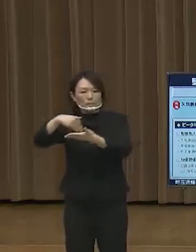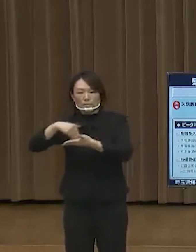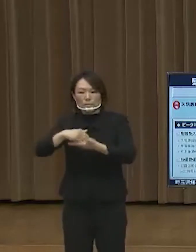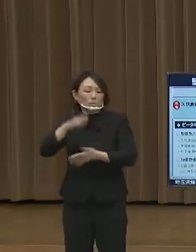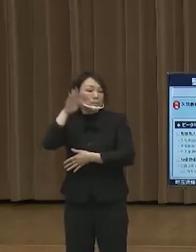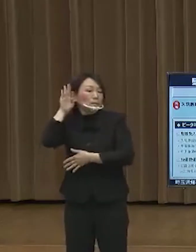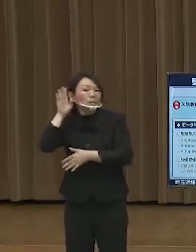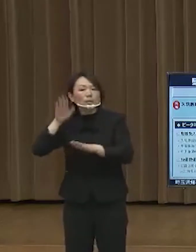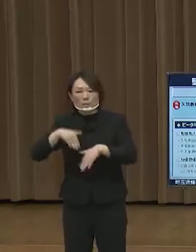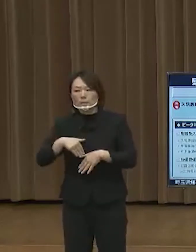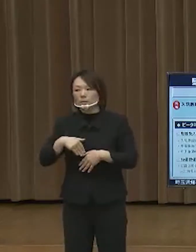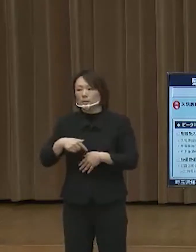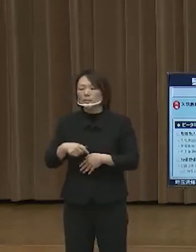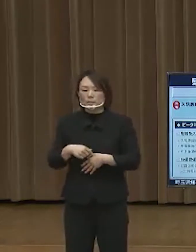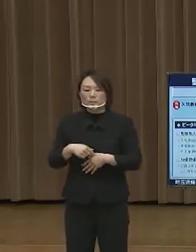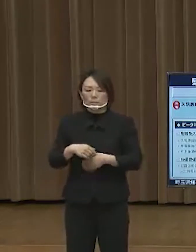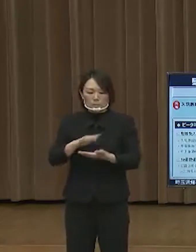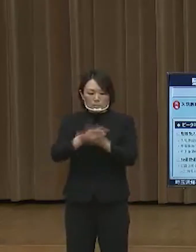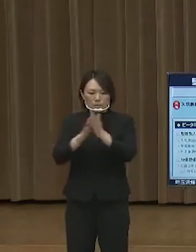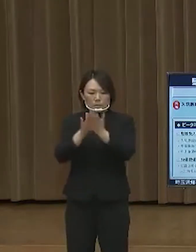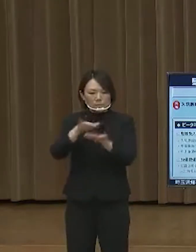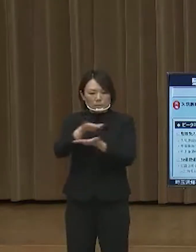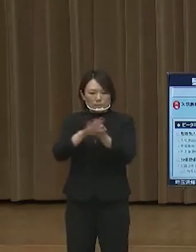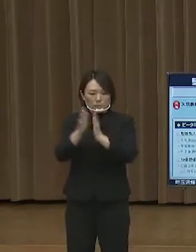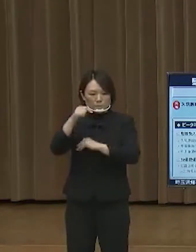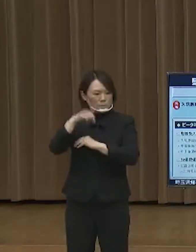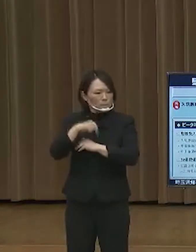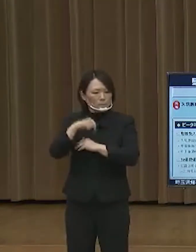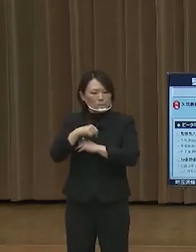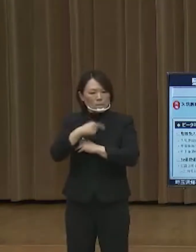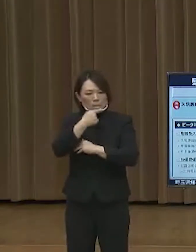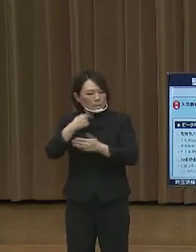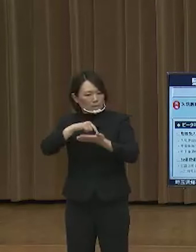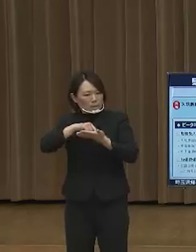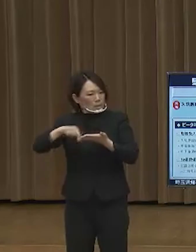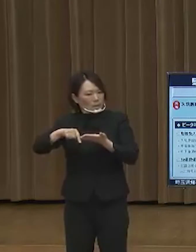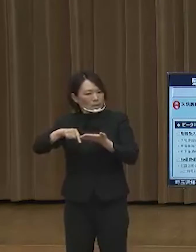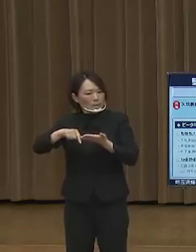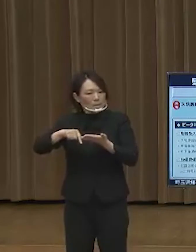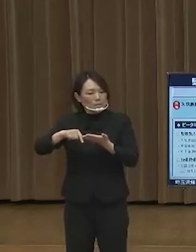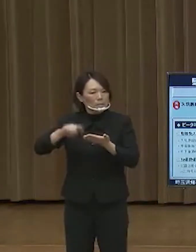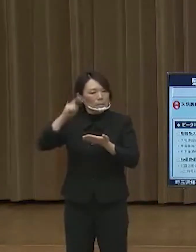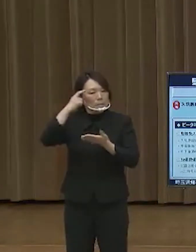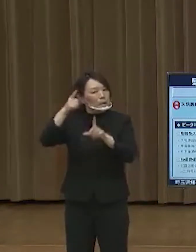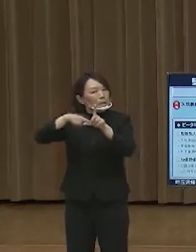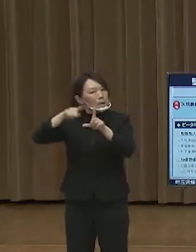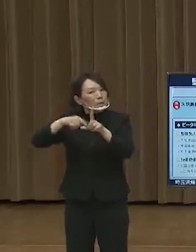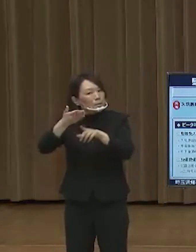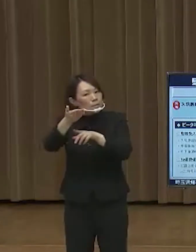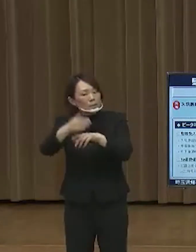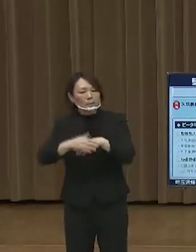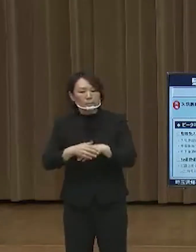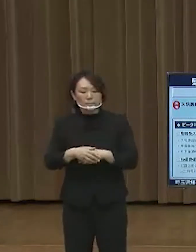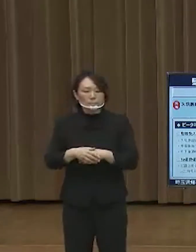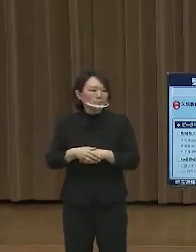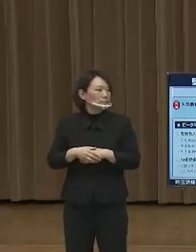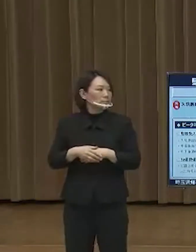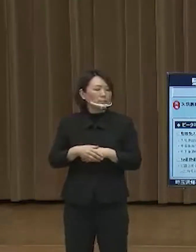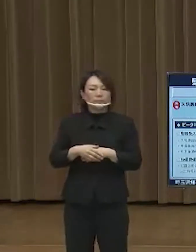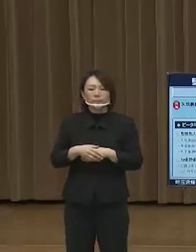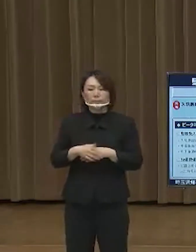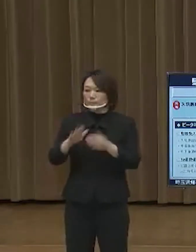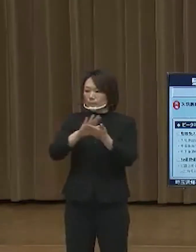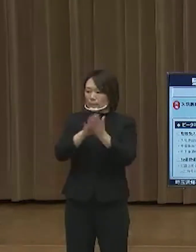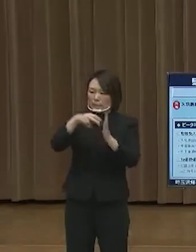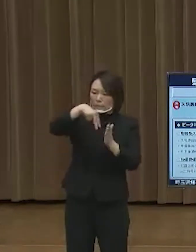赤字、大丈夫という判断なんでしょうか、医療機関。 全くしません、話はかみ合ってないような気がしますけれども、県立、